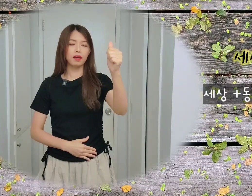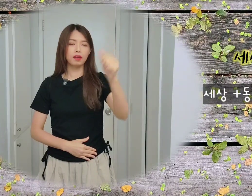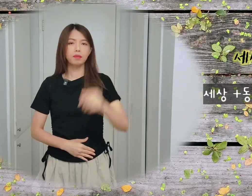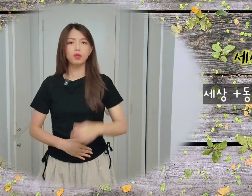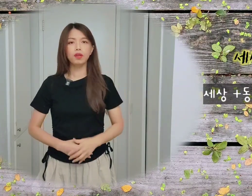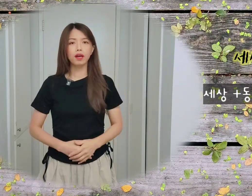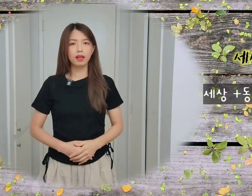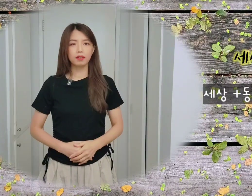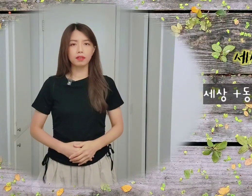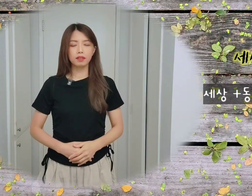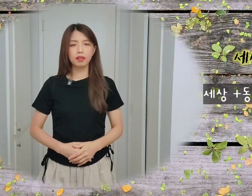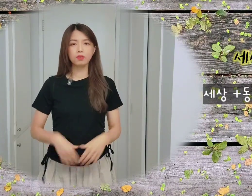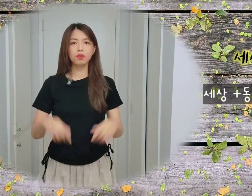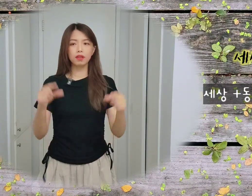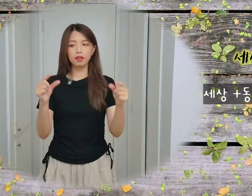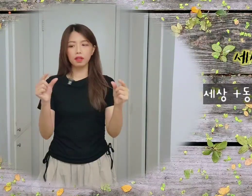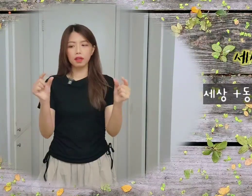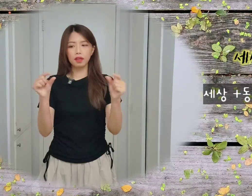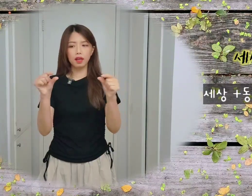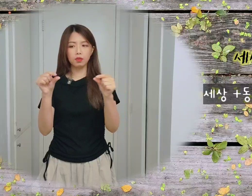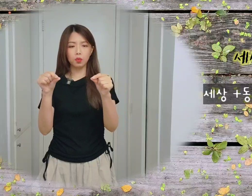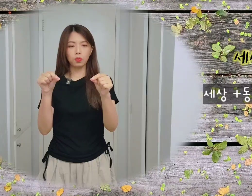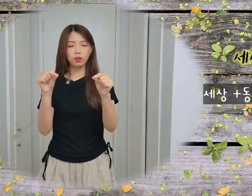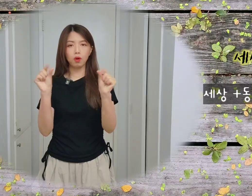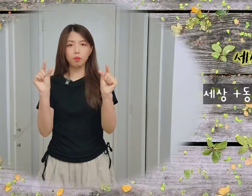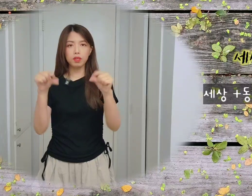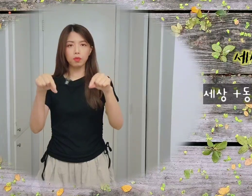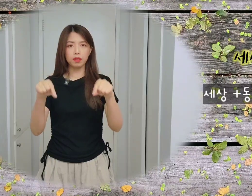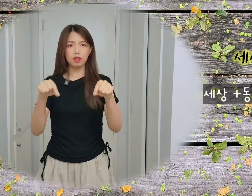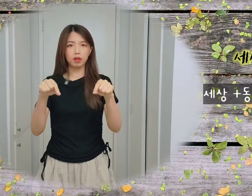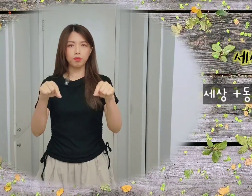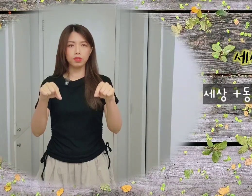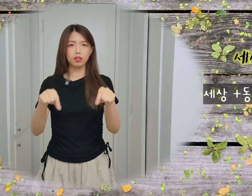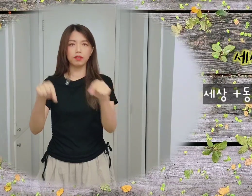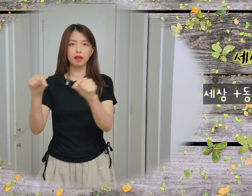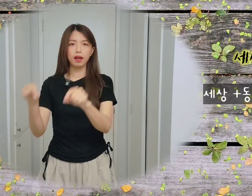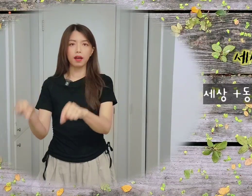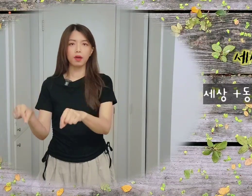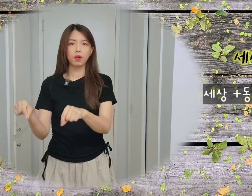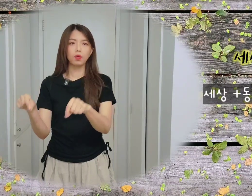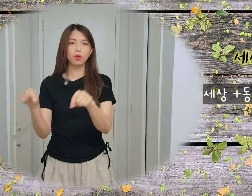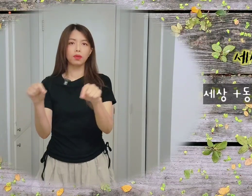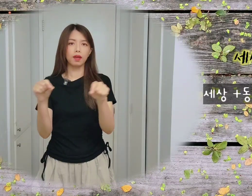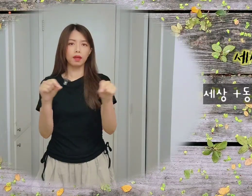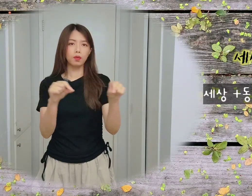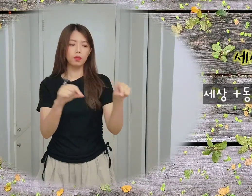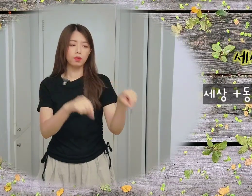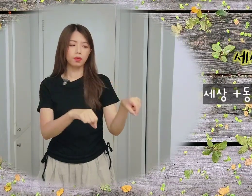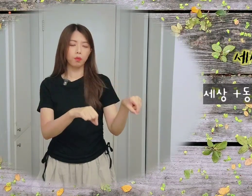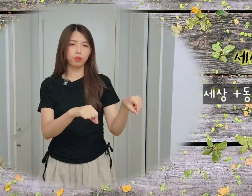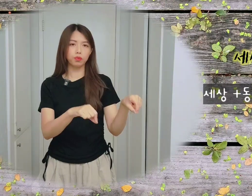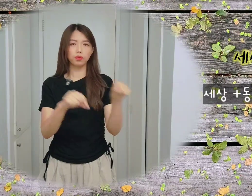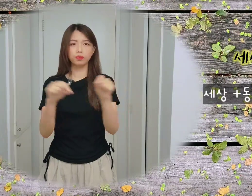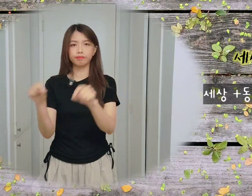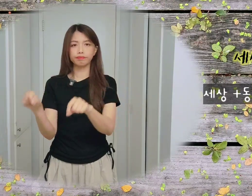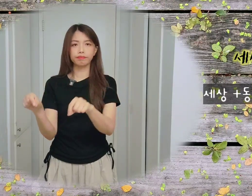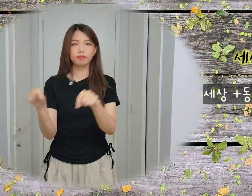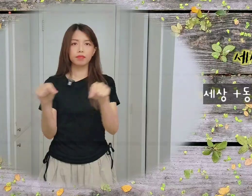미루다. 미루다라는 뜻의 수어는 양손 엄지, 검지 이렇게 붙이셨다가 그대로